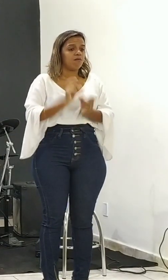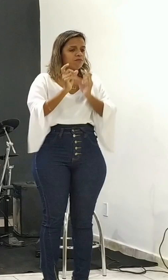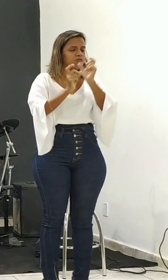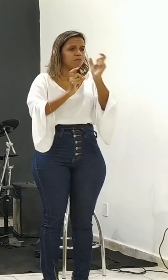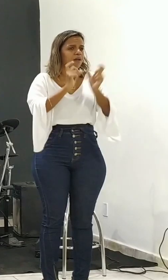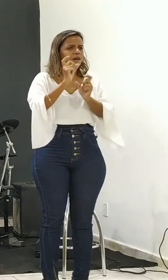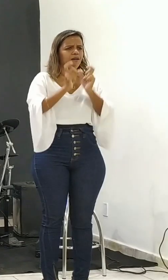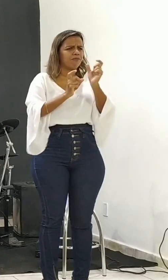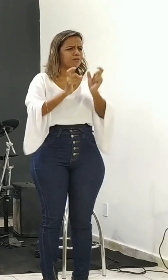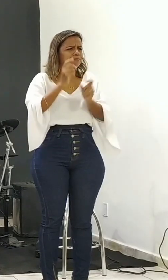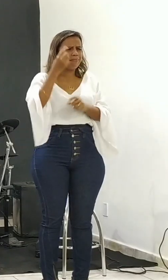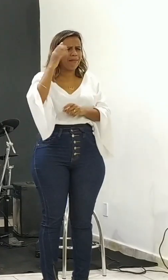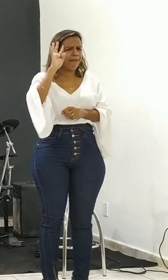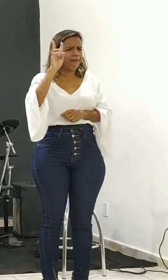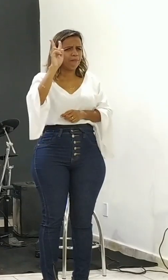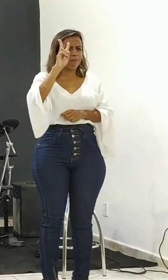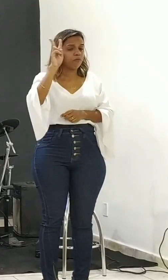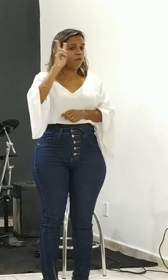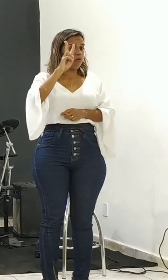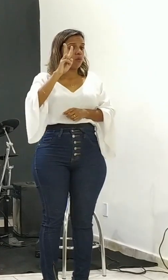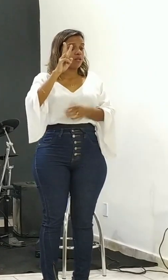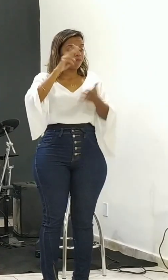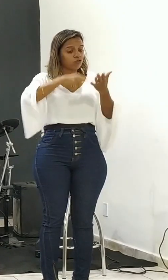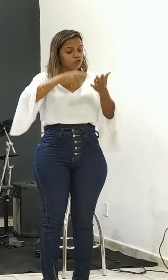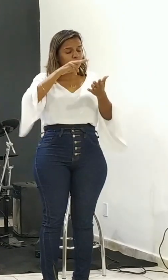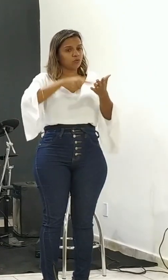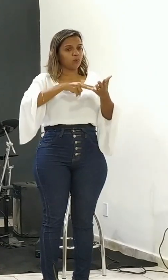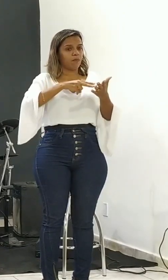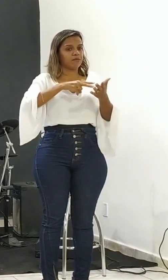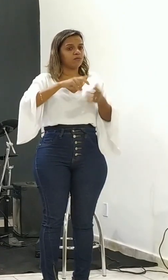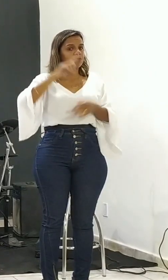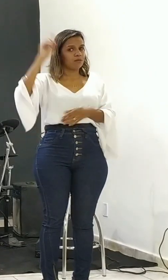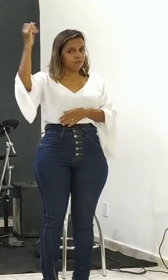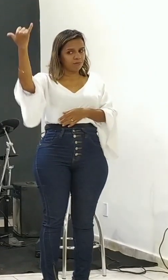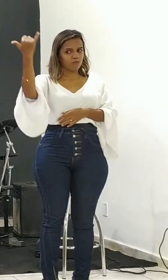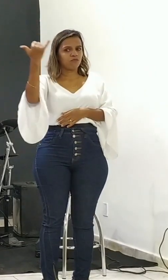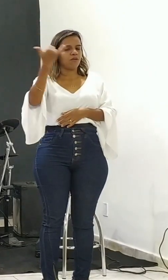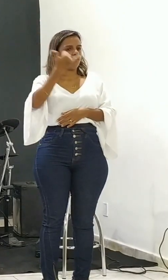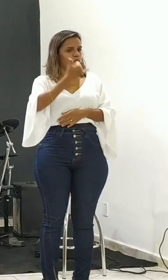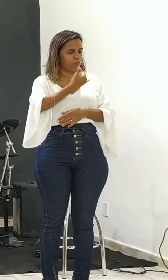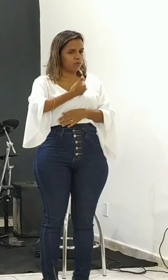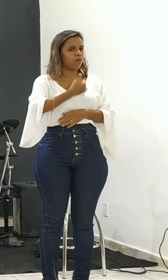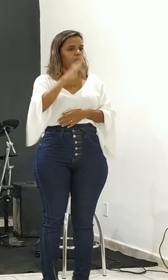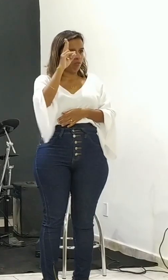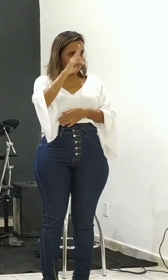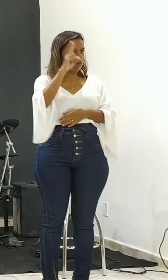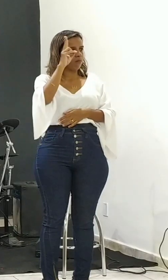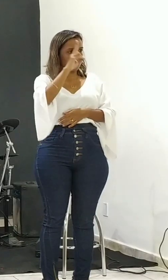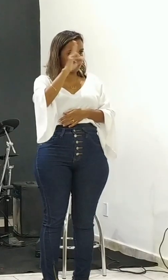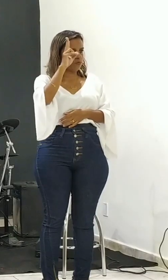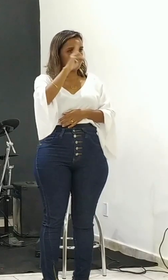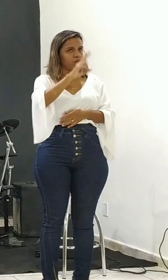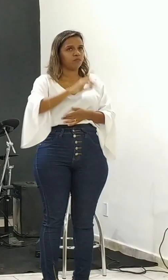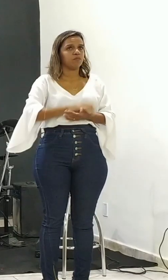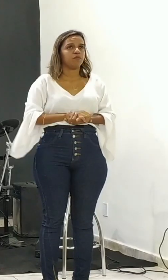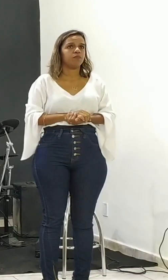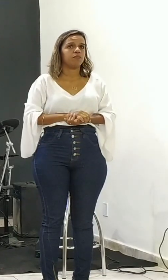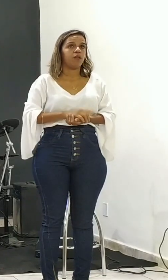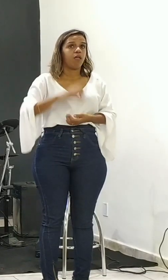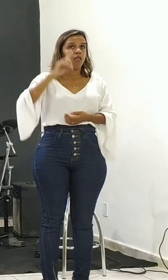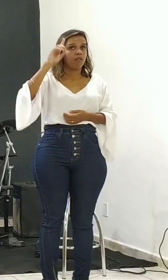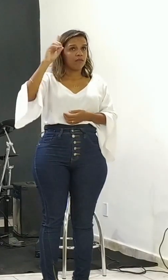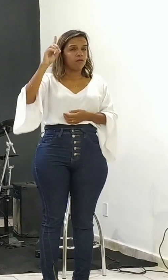não me lembro nem o que estava escrito no livro, mas o que Deus falou comigo eu lembro. Deus falou,